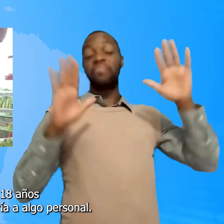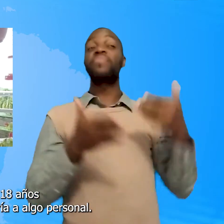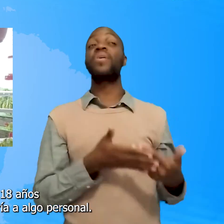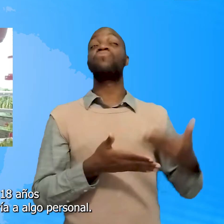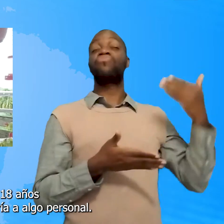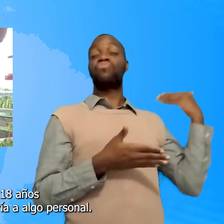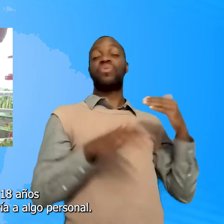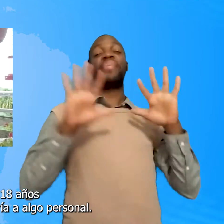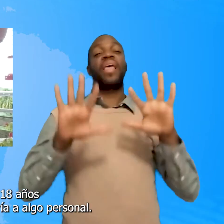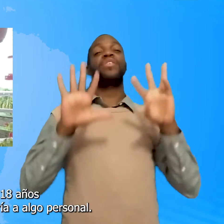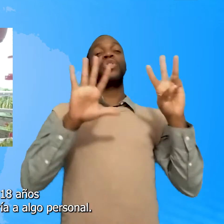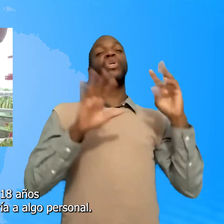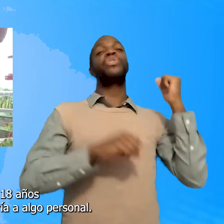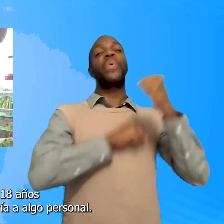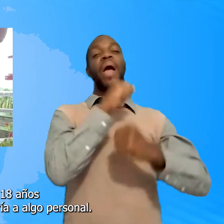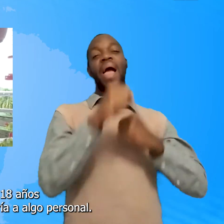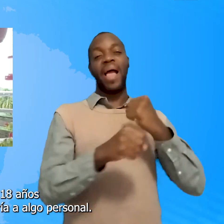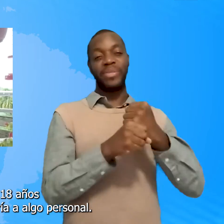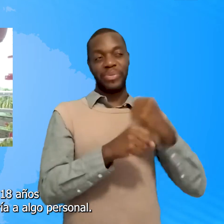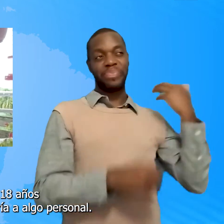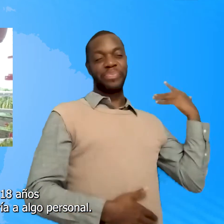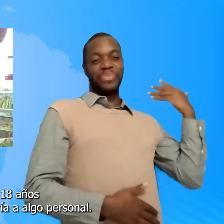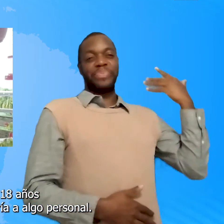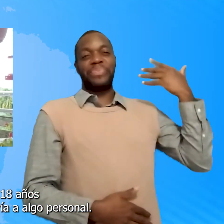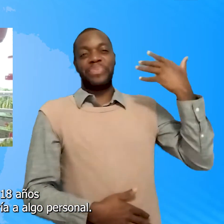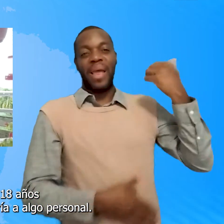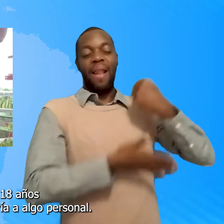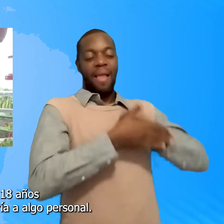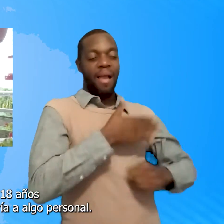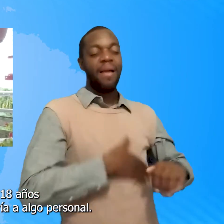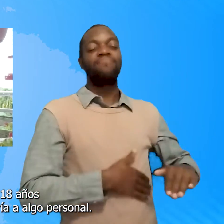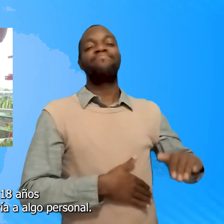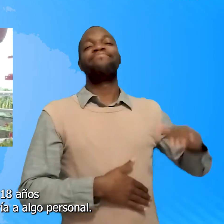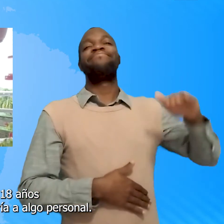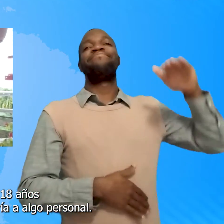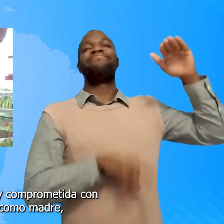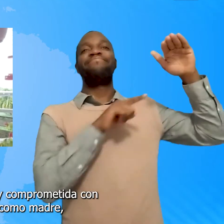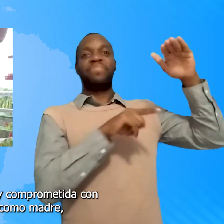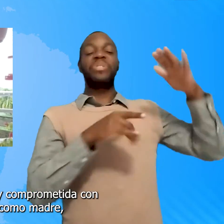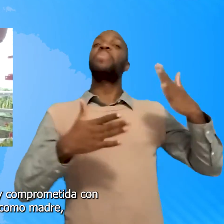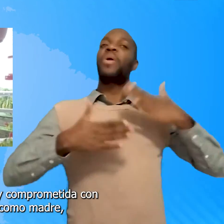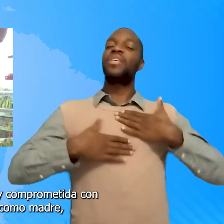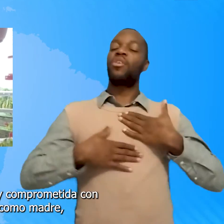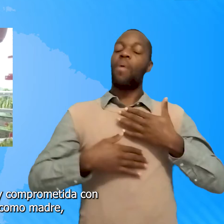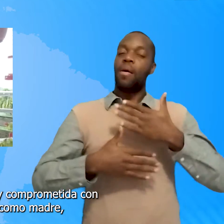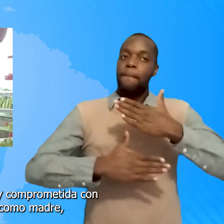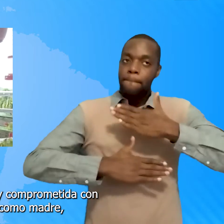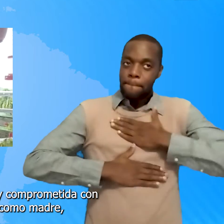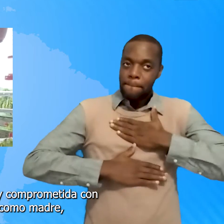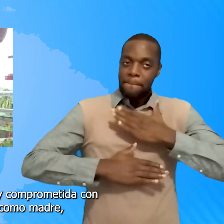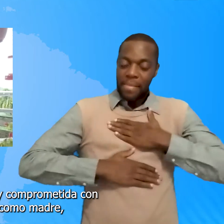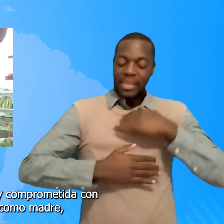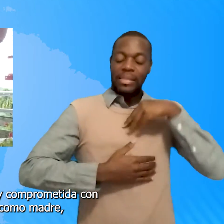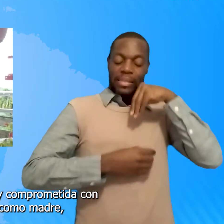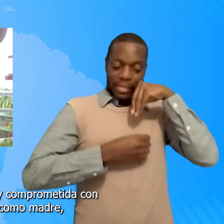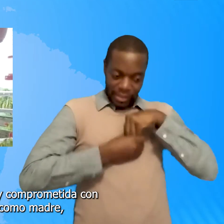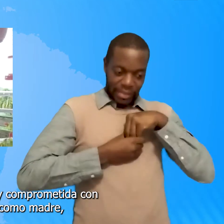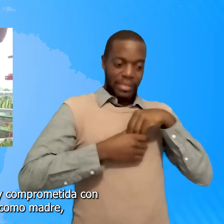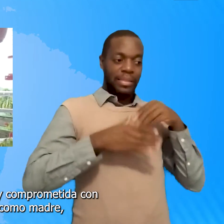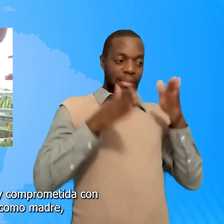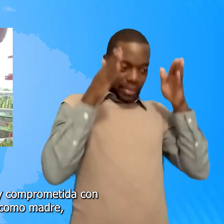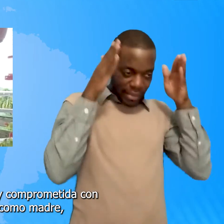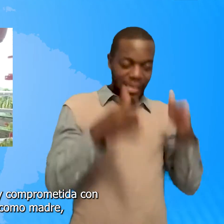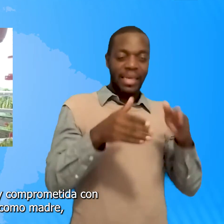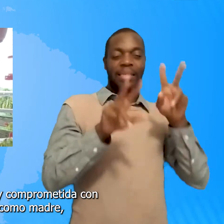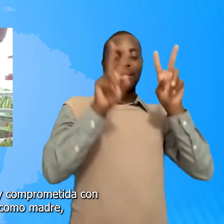18 años y por eso me refería a algo personal. Personalmente estoy comprometida